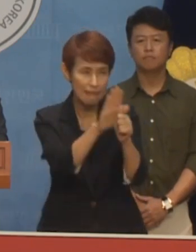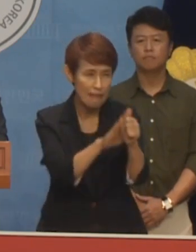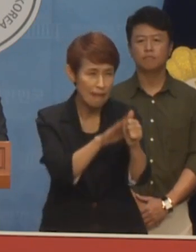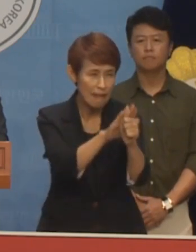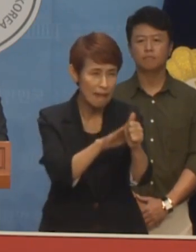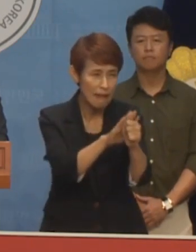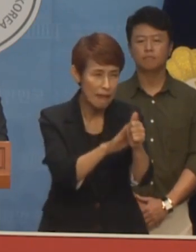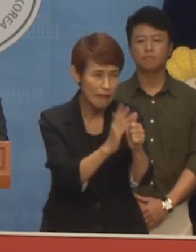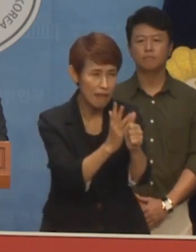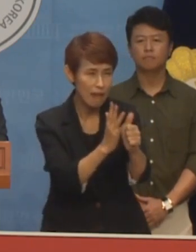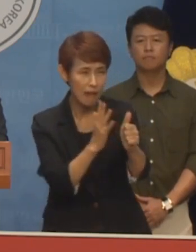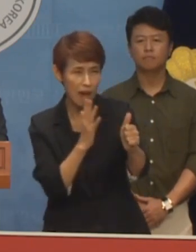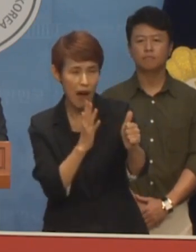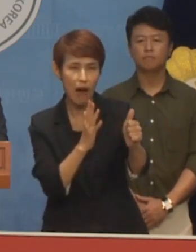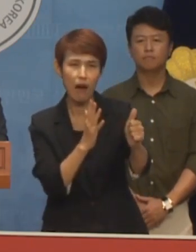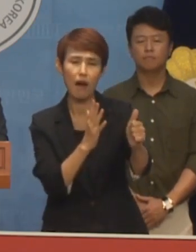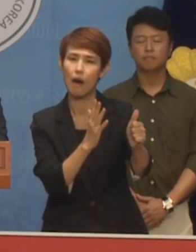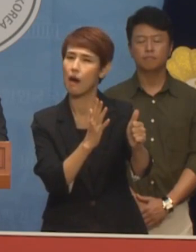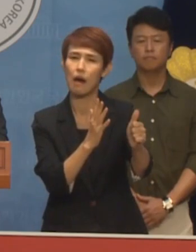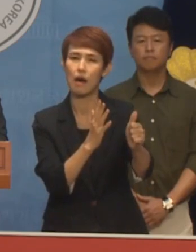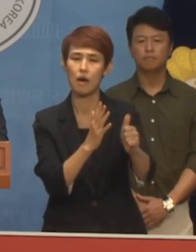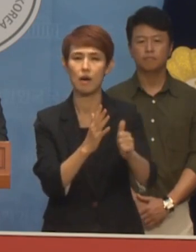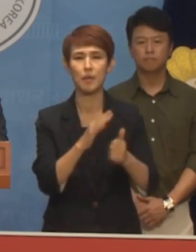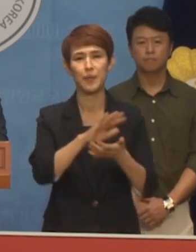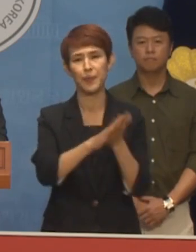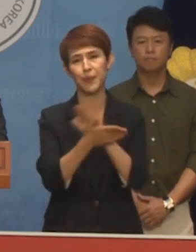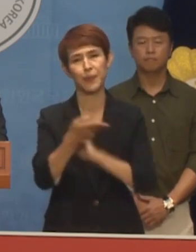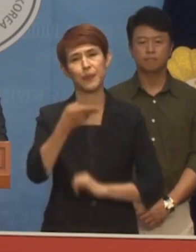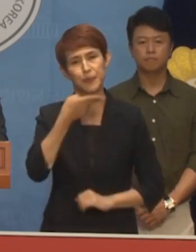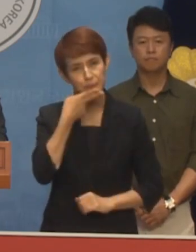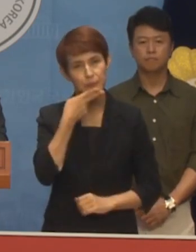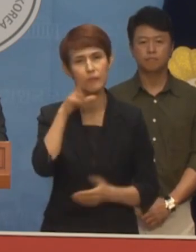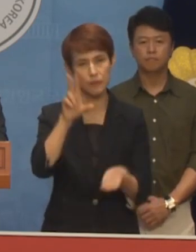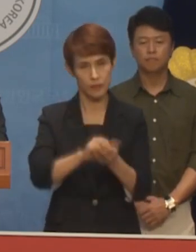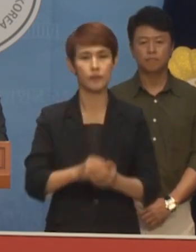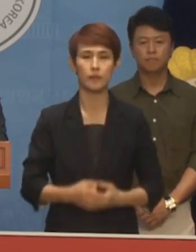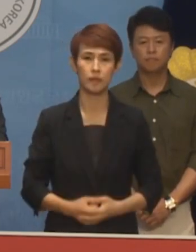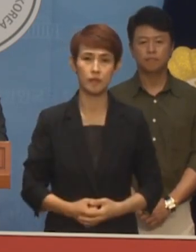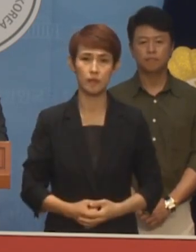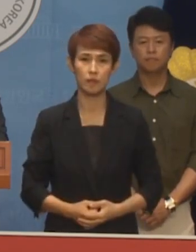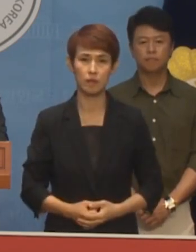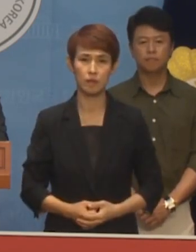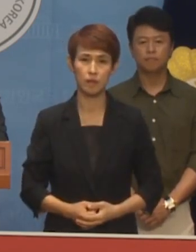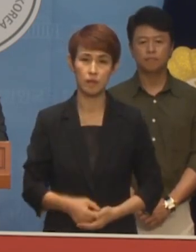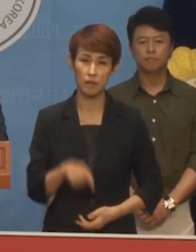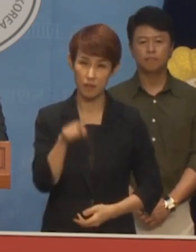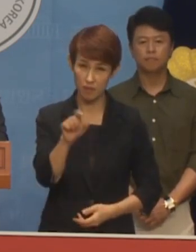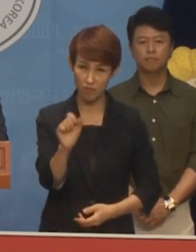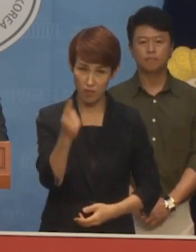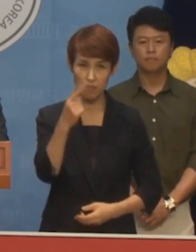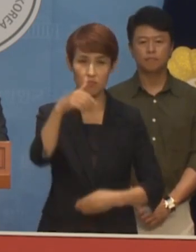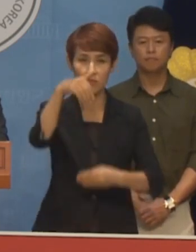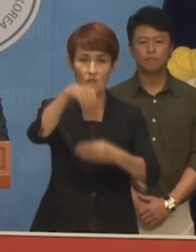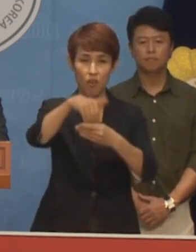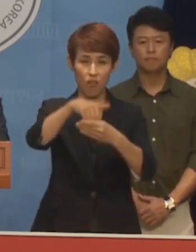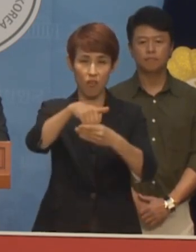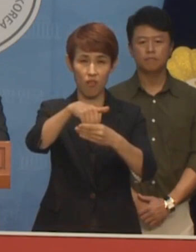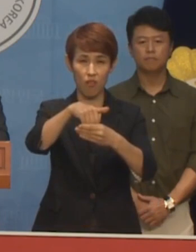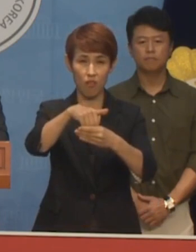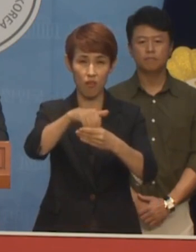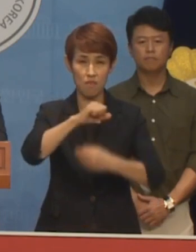마치 불문율처럼 바뀌지 않았습니다. 이런 관행으로 선거에 당선될